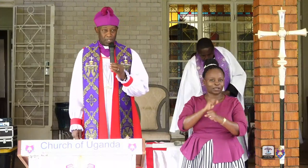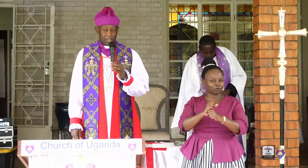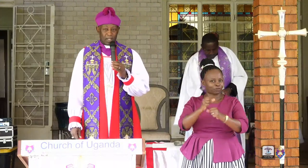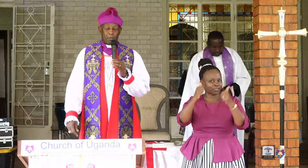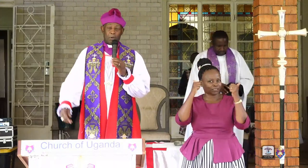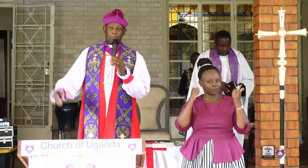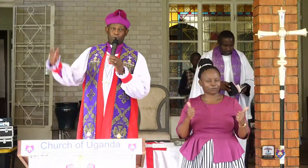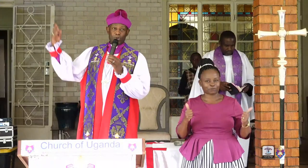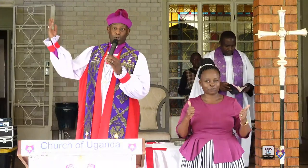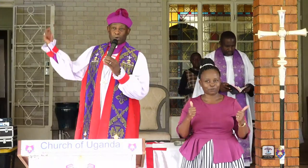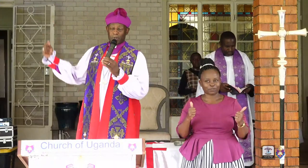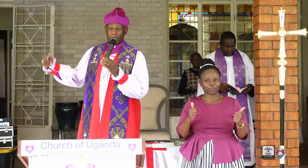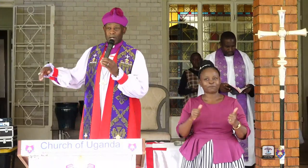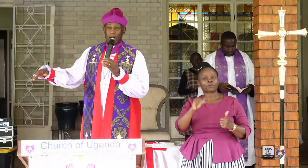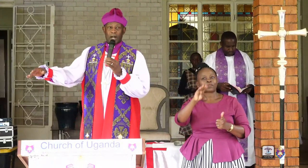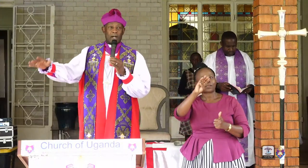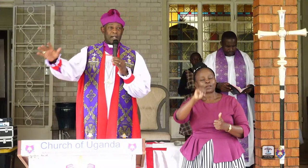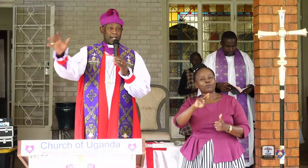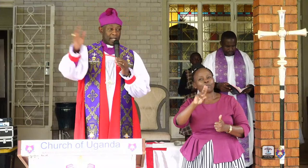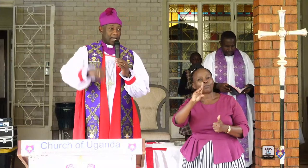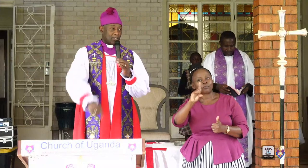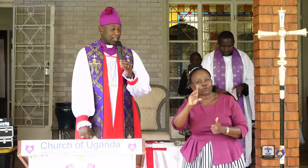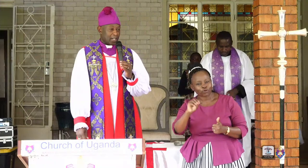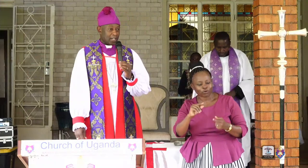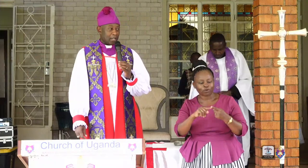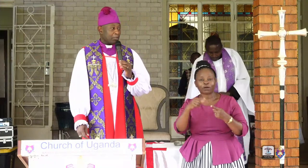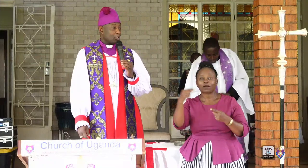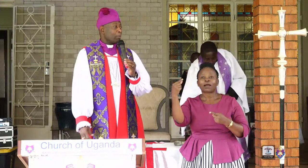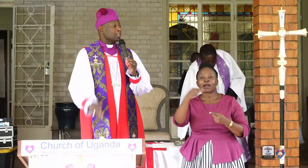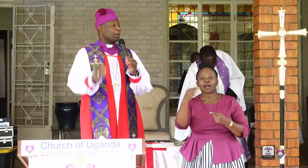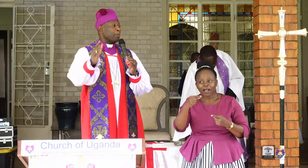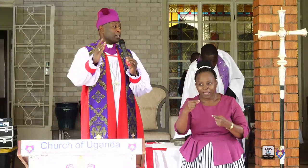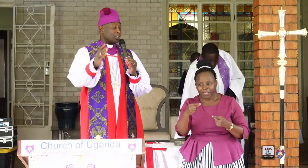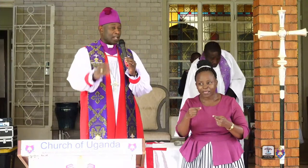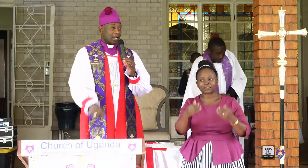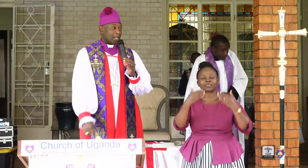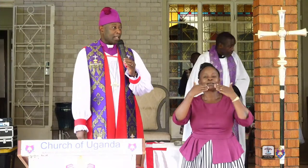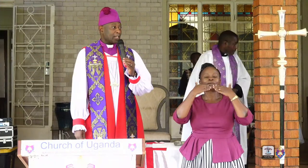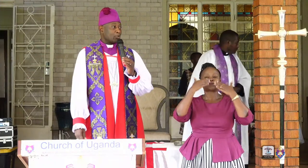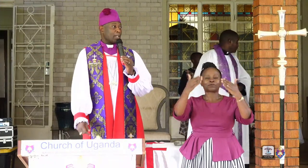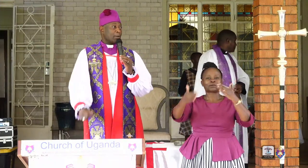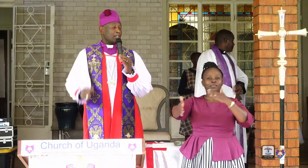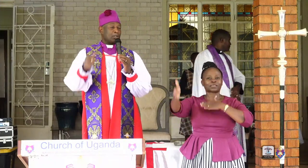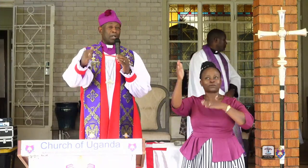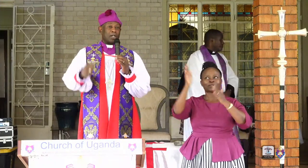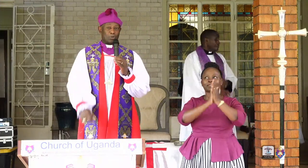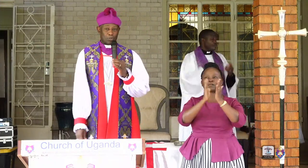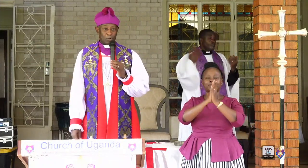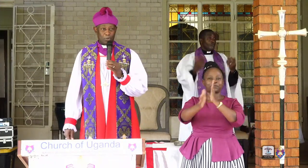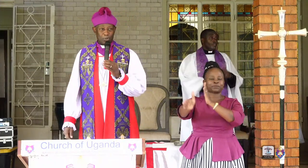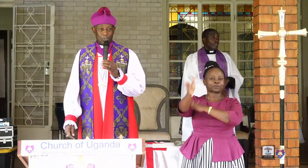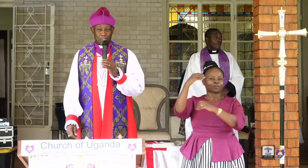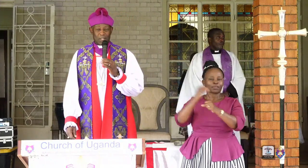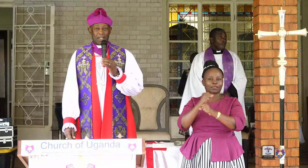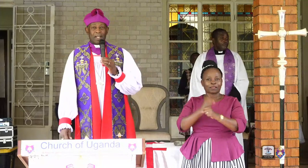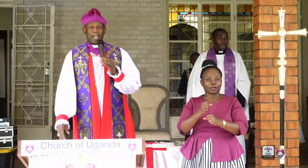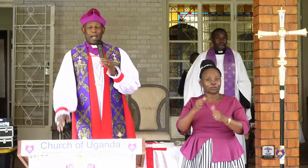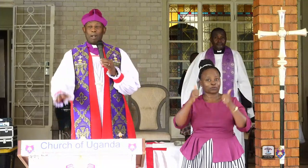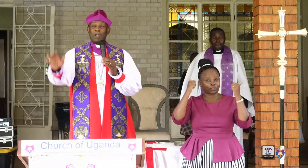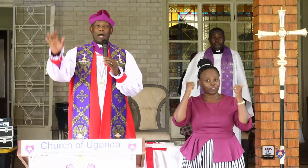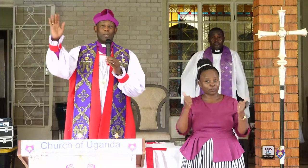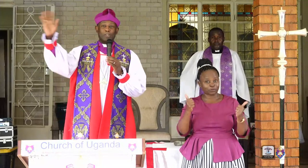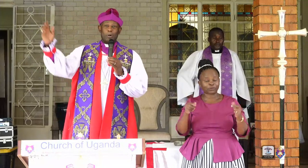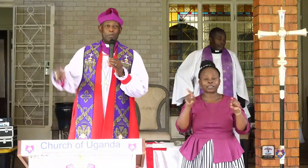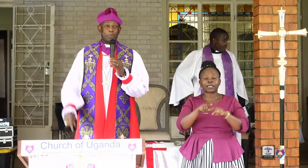yabazibwe buddo gayaza nga bulijjo twebaza bwebaza kale Katonda yebazibwe atukoze bulungi naye